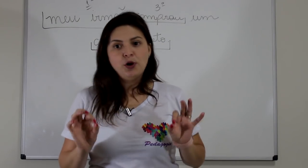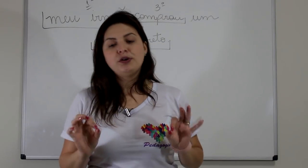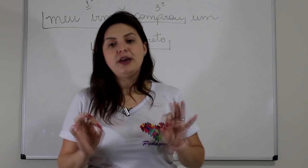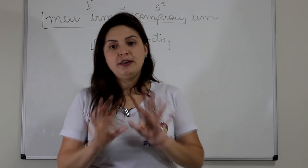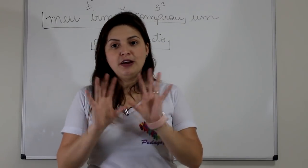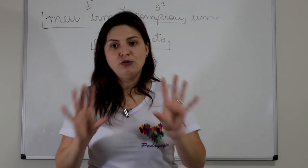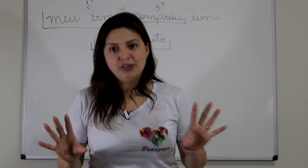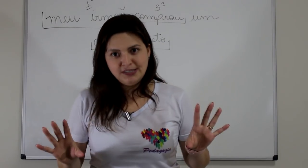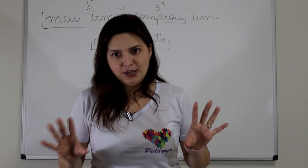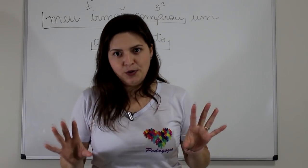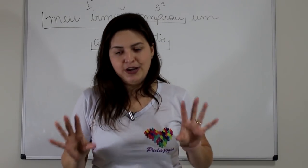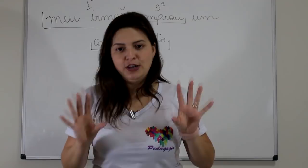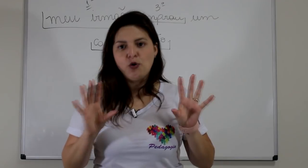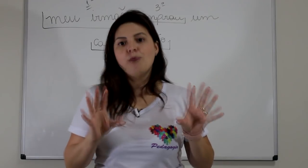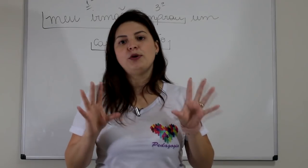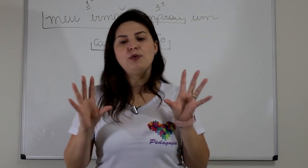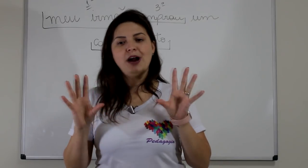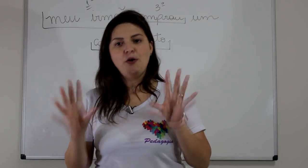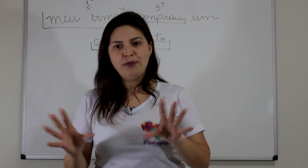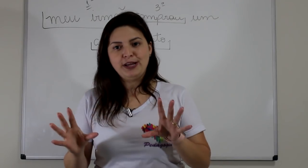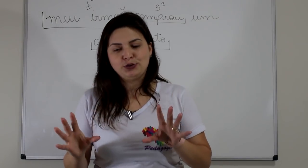quê? O que aconteceu? Ele comprou um carro preto.